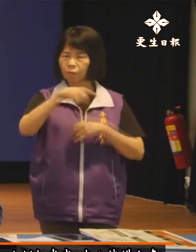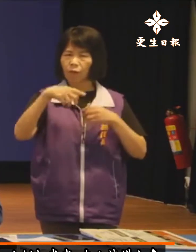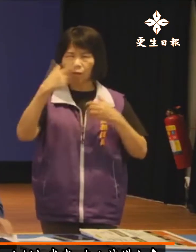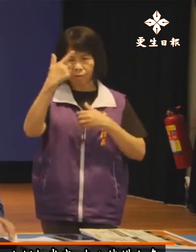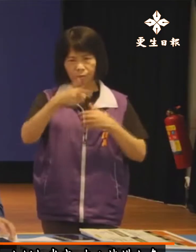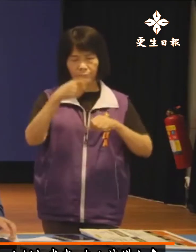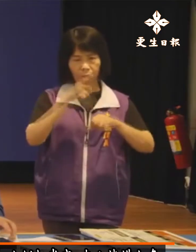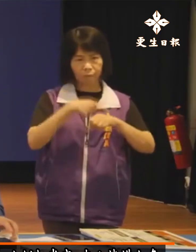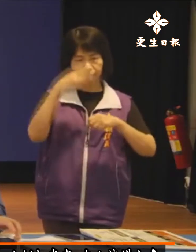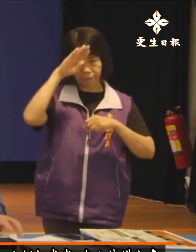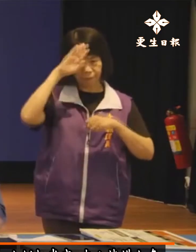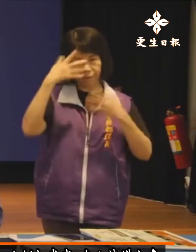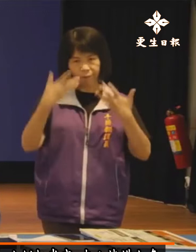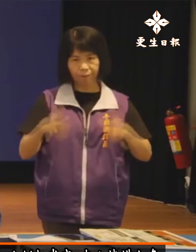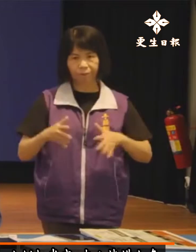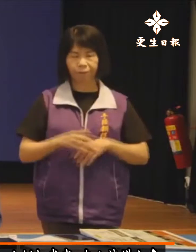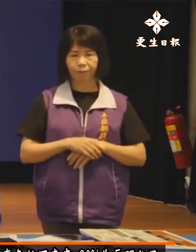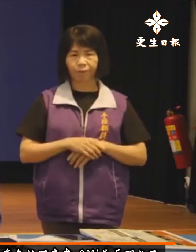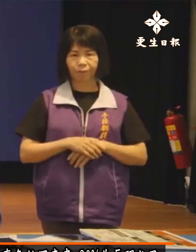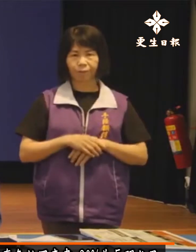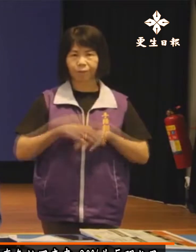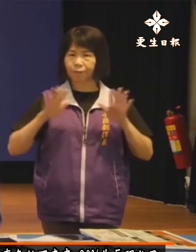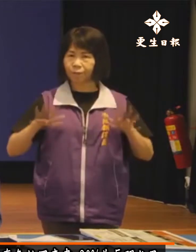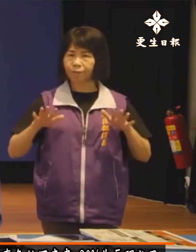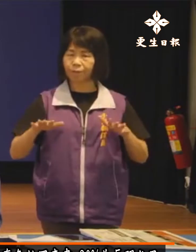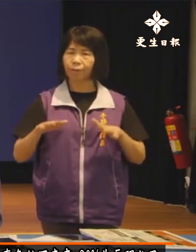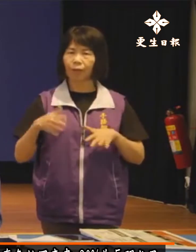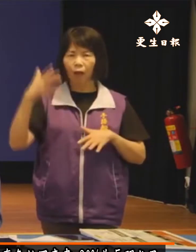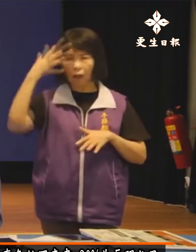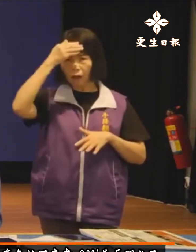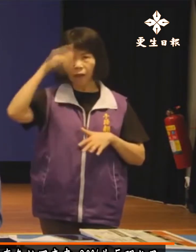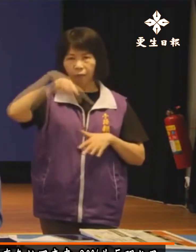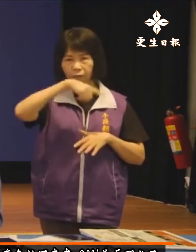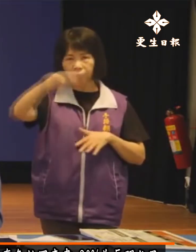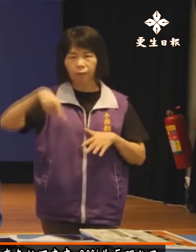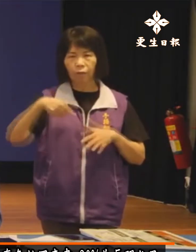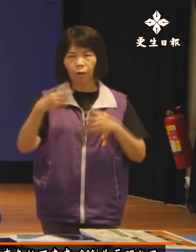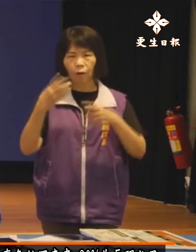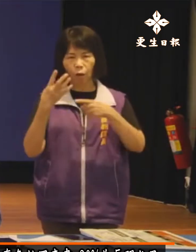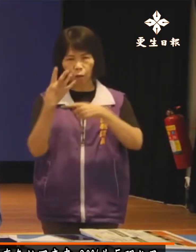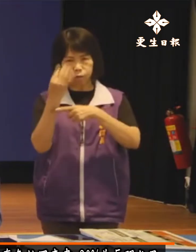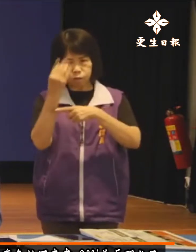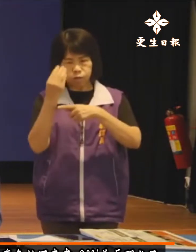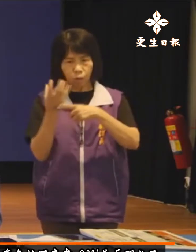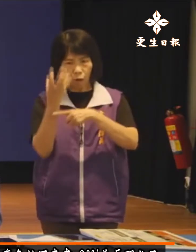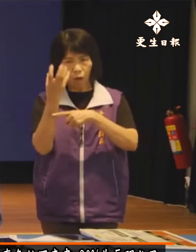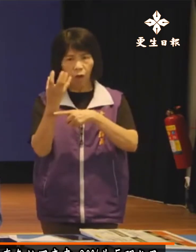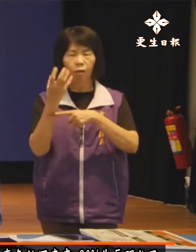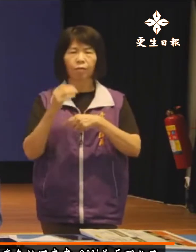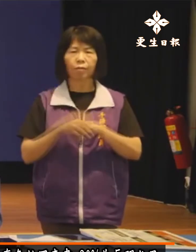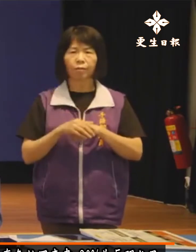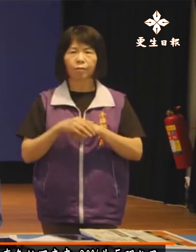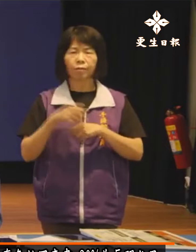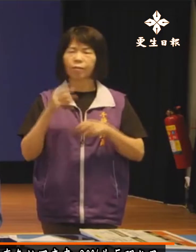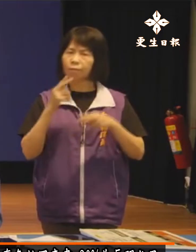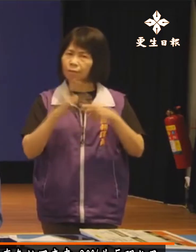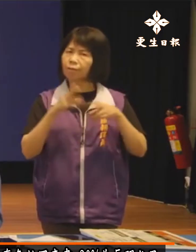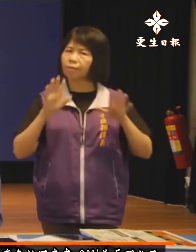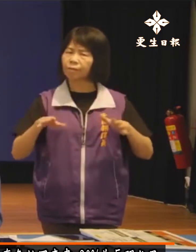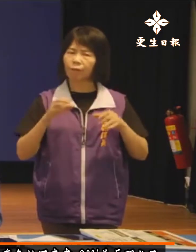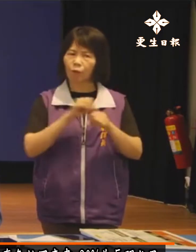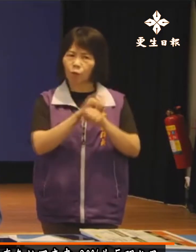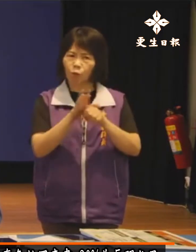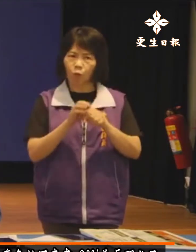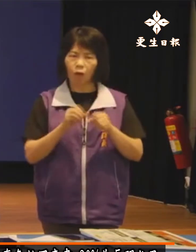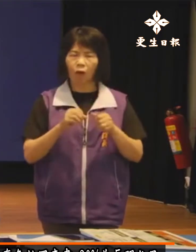着，那他们都有很多的慢性病。那所以整体来讲，我们的因为老人家的比例高，所以当然我相